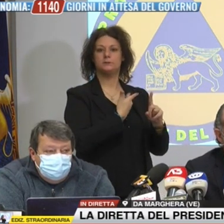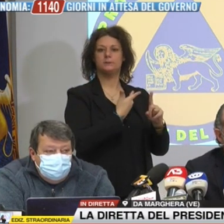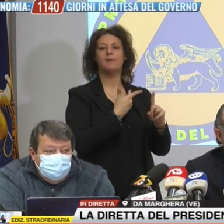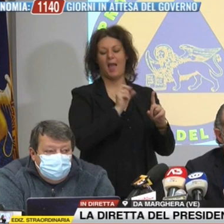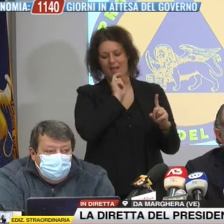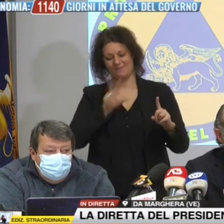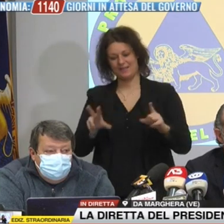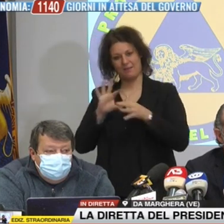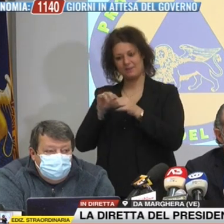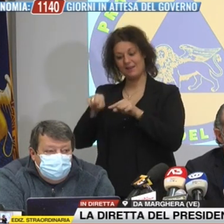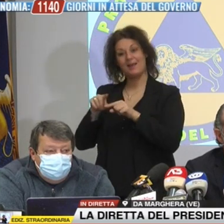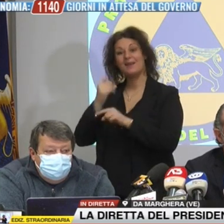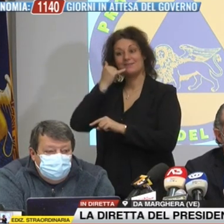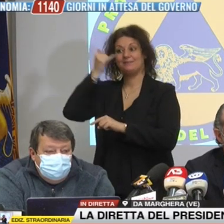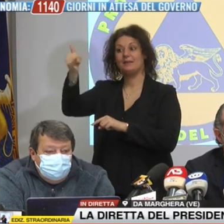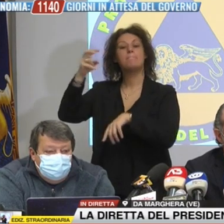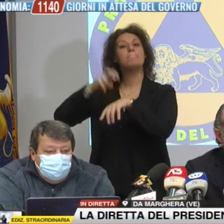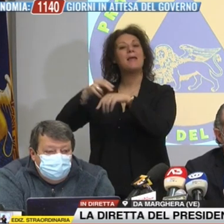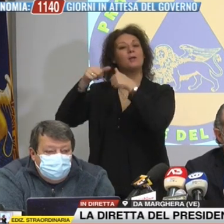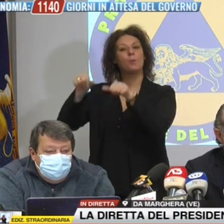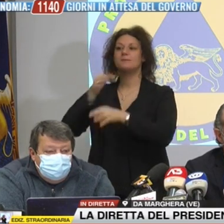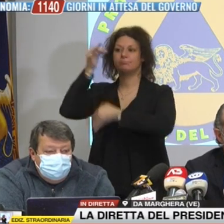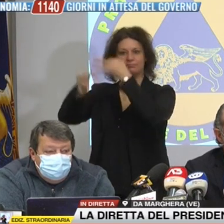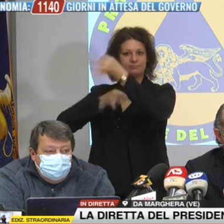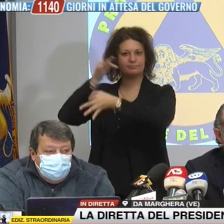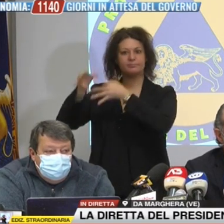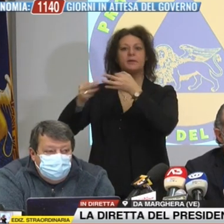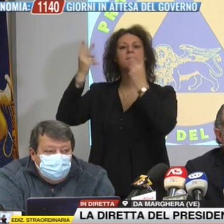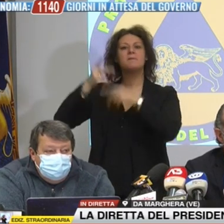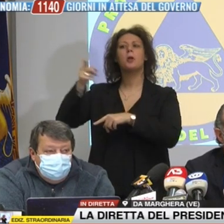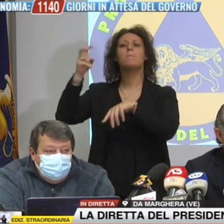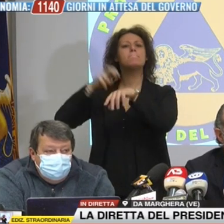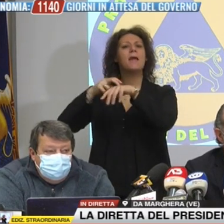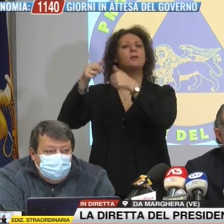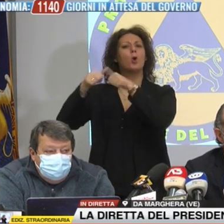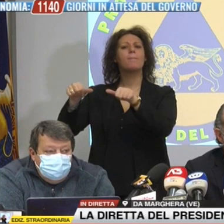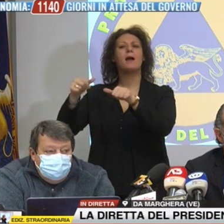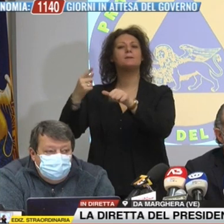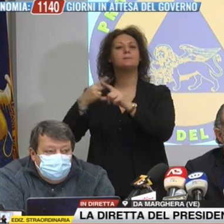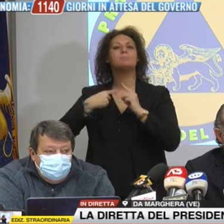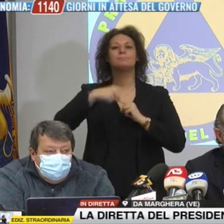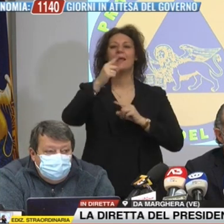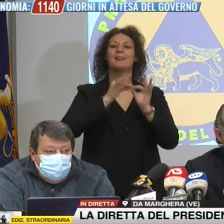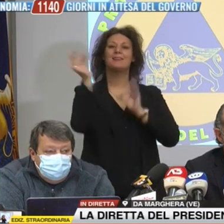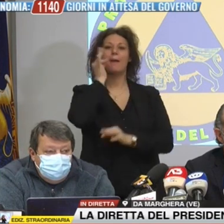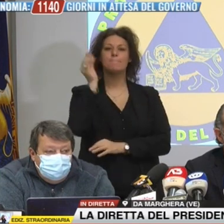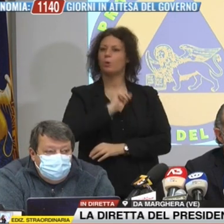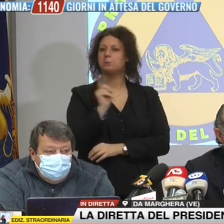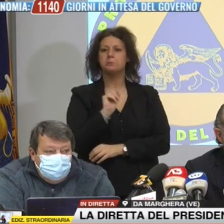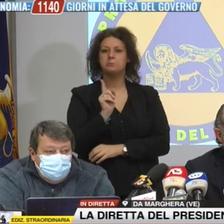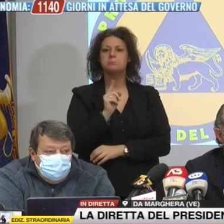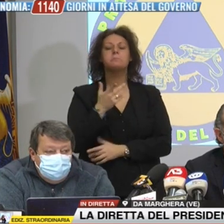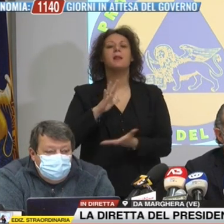il medico di base non le ha imposto il tampone, lei sta, come dire, in isolamento a scopo